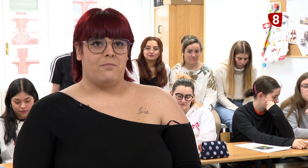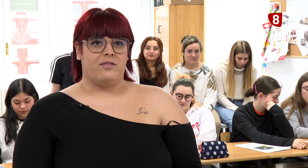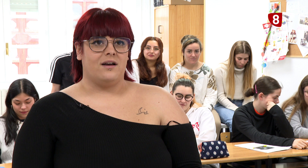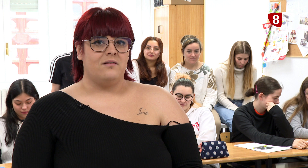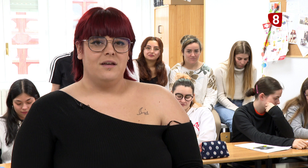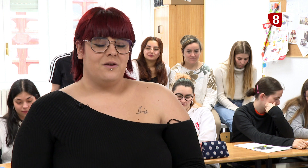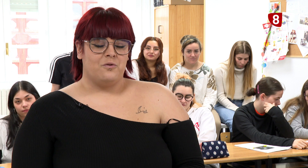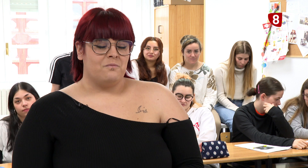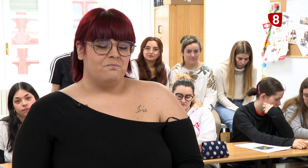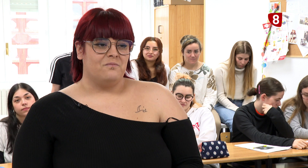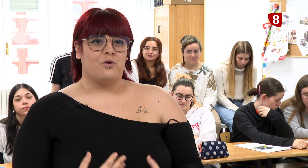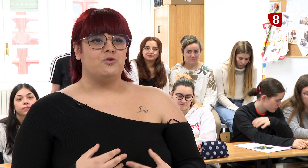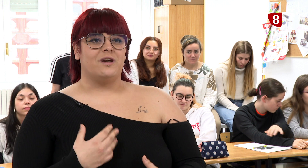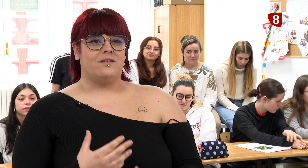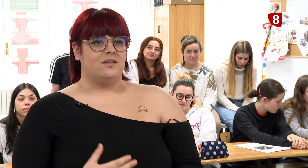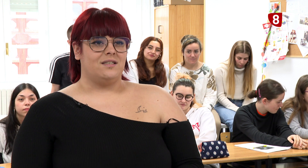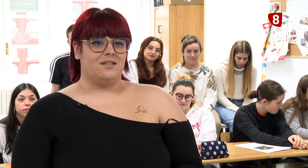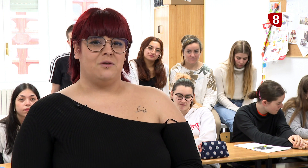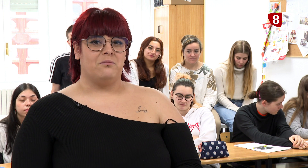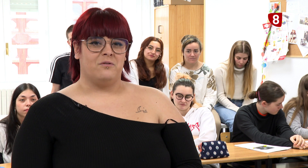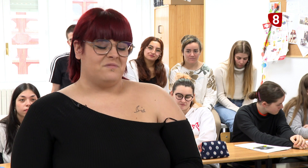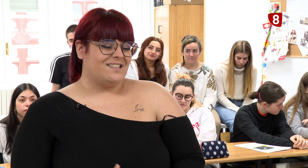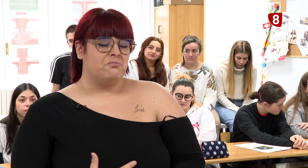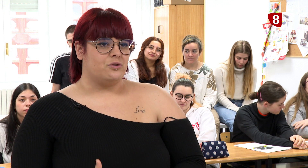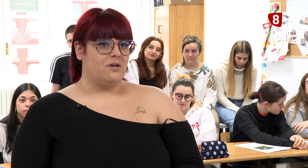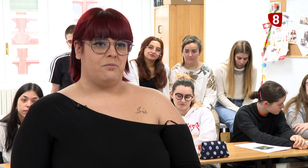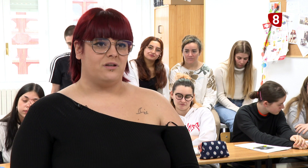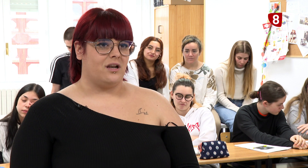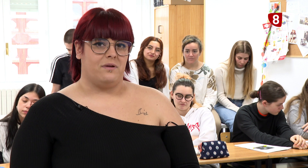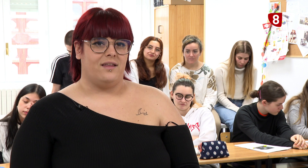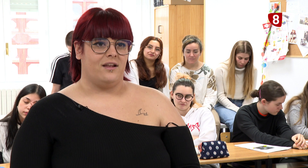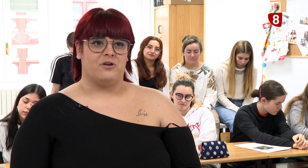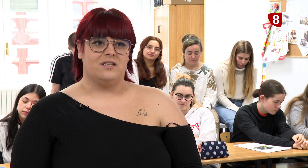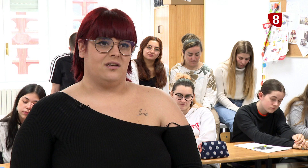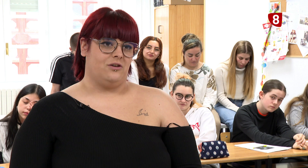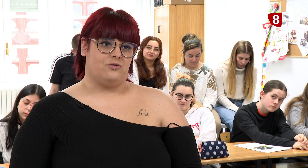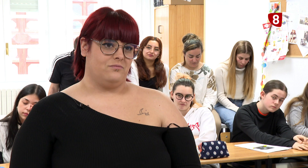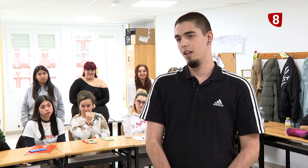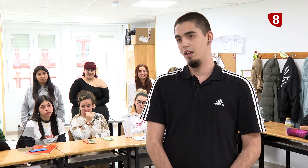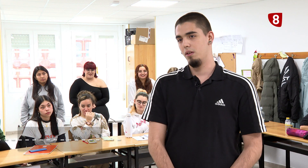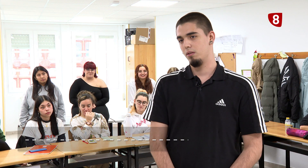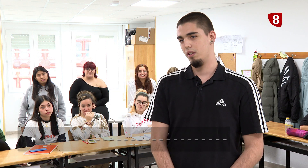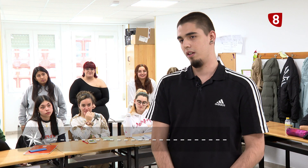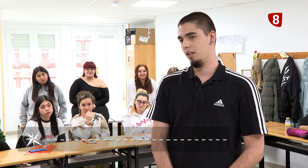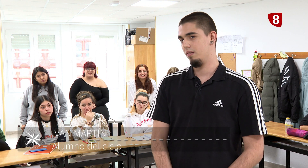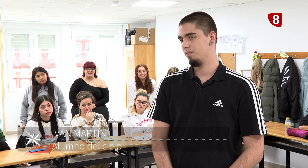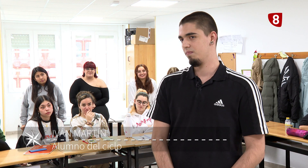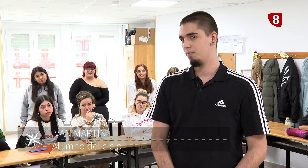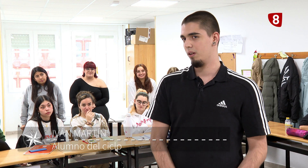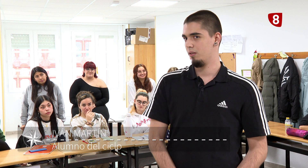práctica, por mucho que intentes, es casi imposible ponerte en la piel de lo que sienten ellos. Ellos ponen como